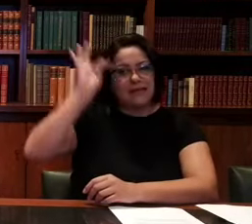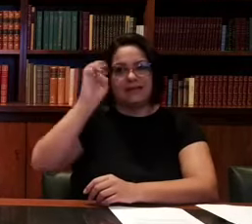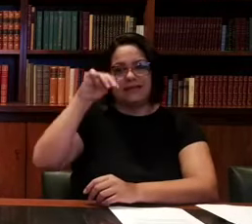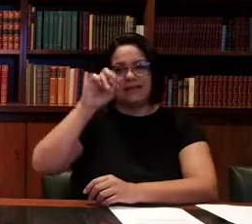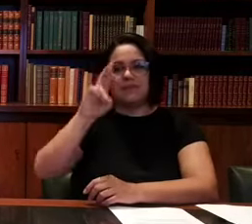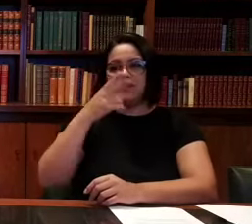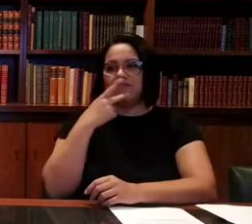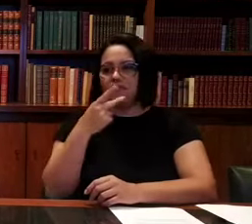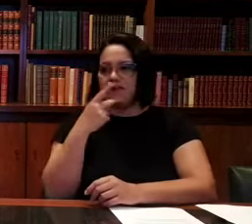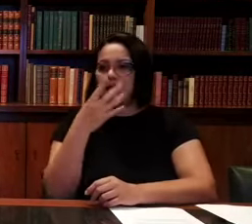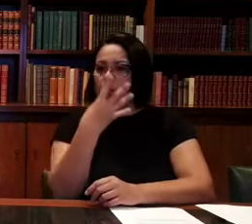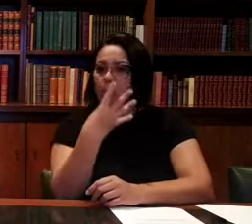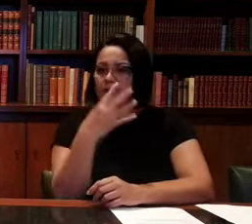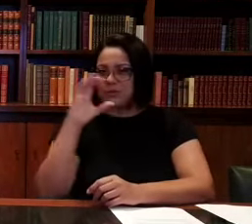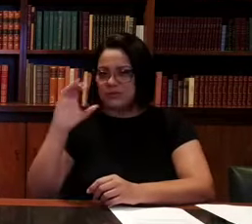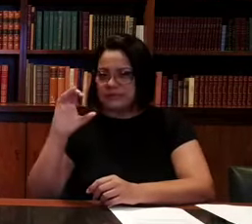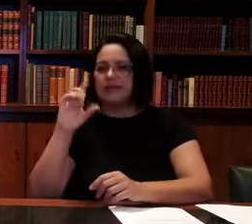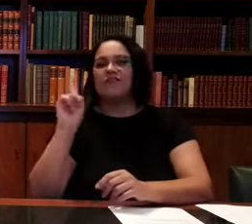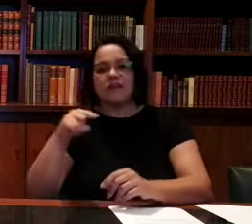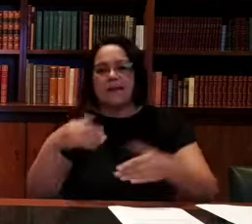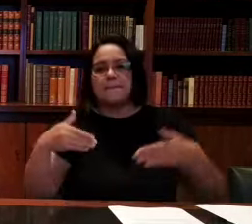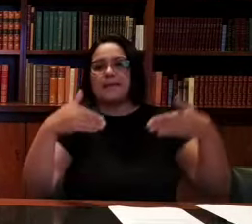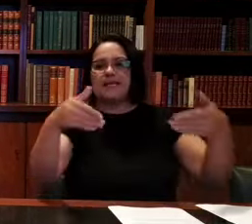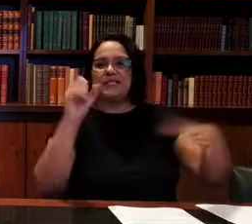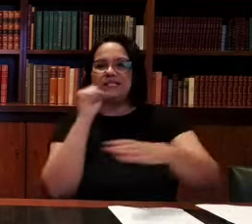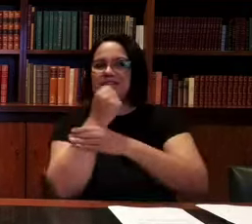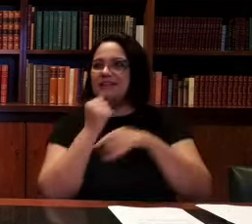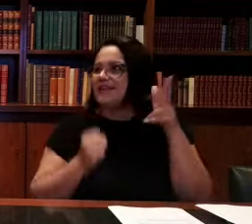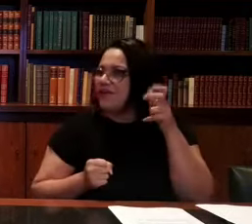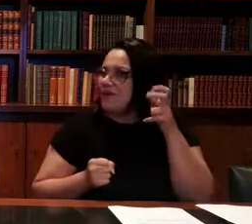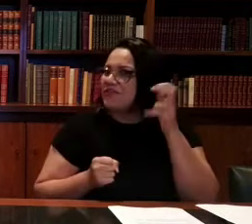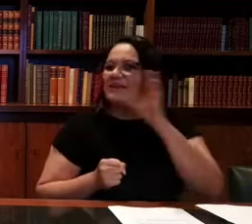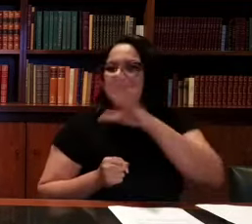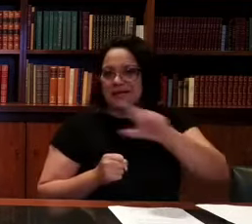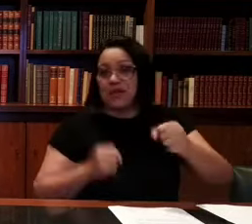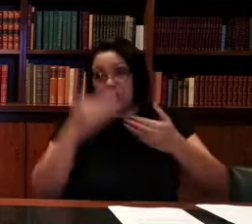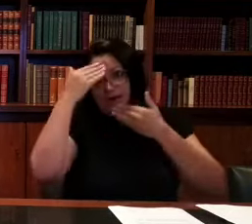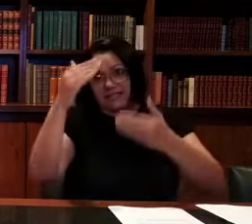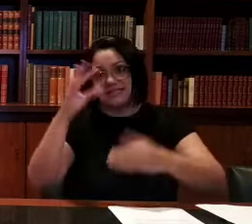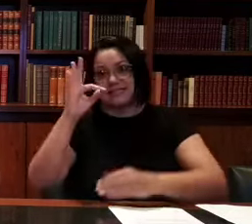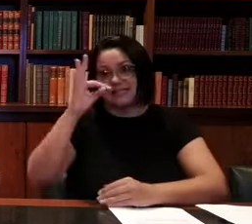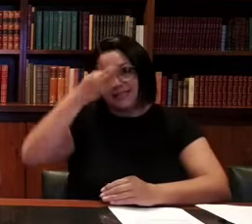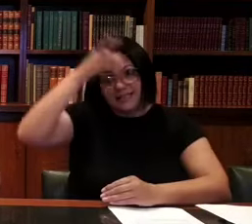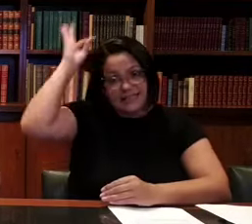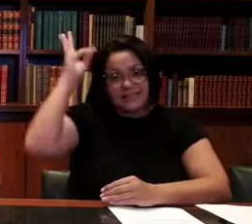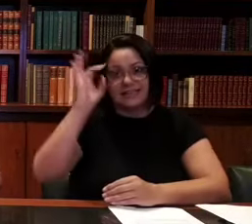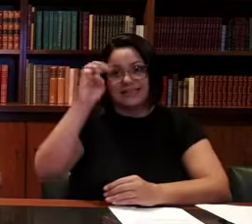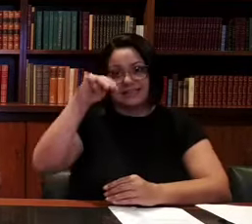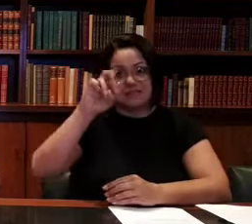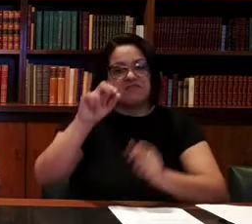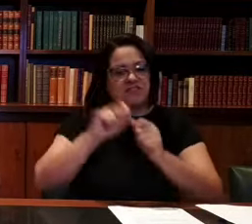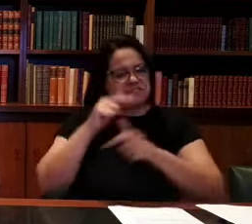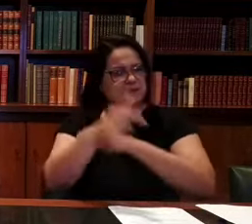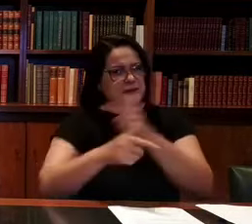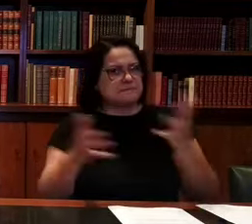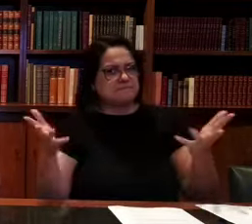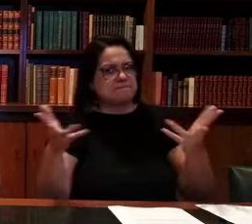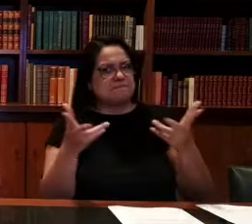falava como montar um quadro seu camisa defesa ele pegou aí eu achei ele me ouviu falando que eu tenho agradecer o tema e fez cumpriu de forma excepcional